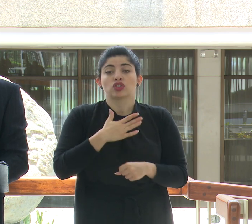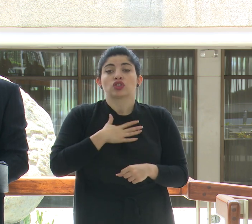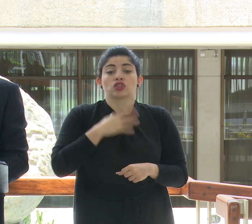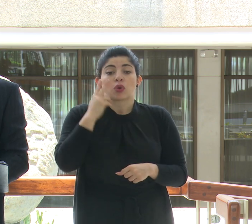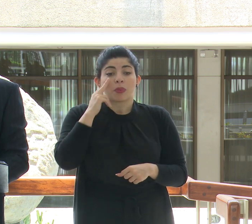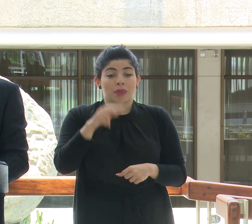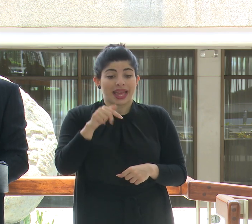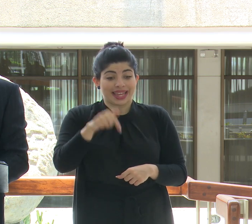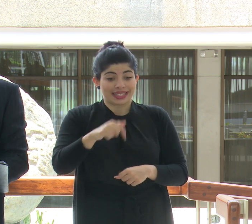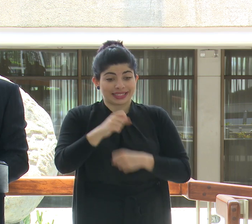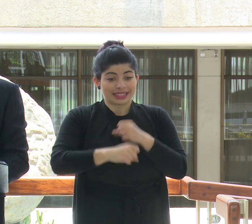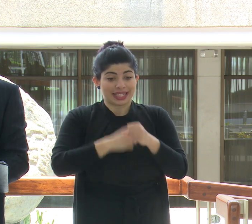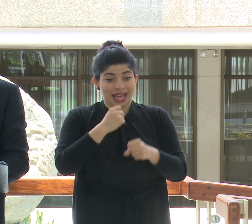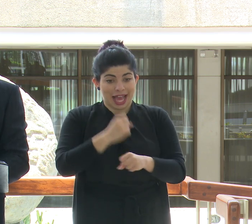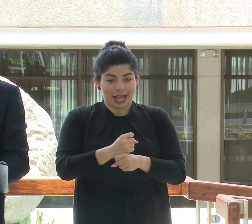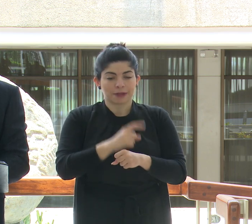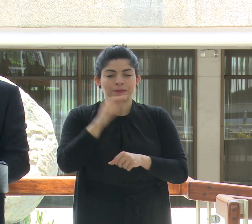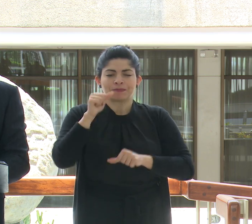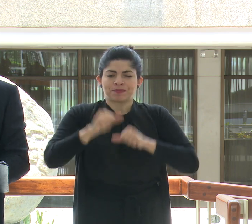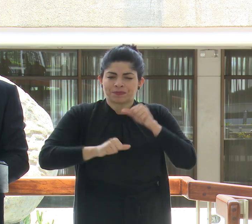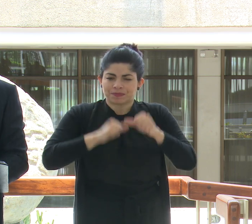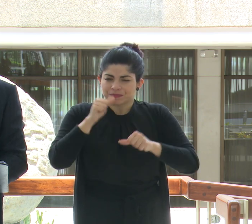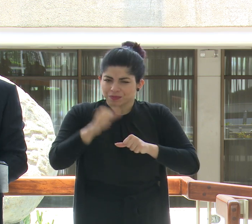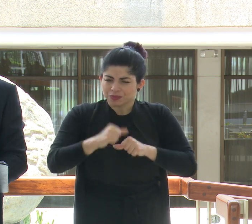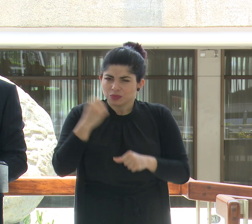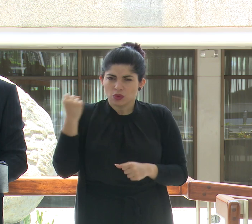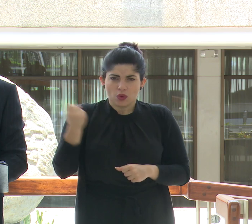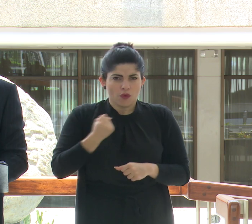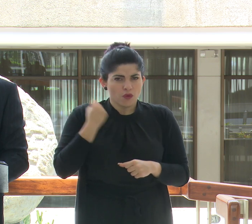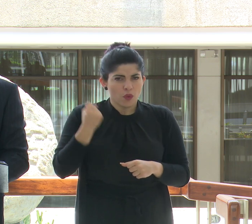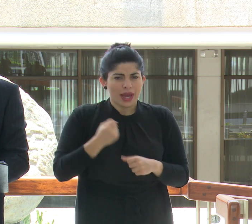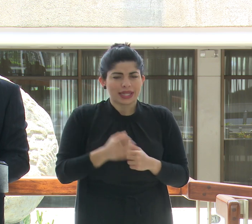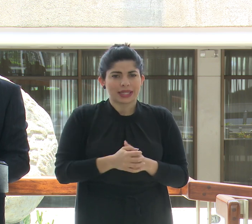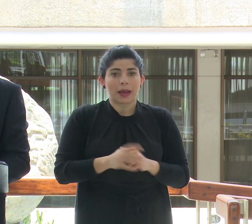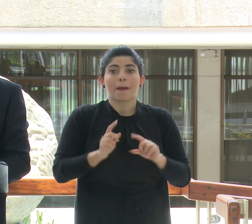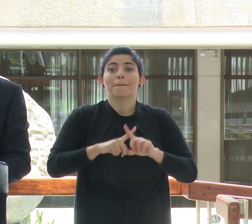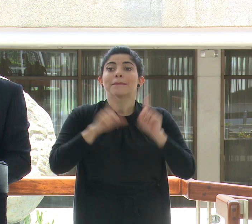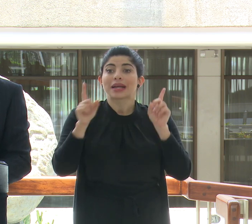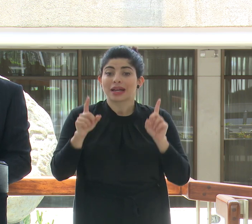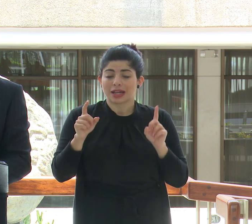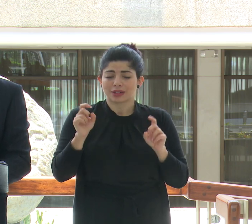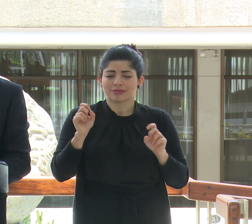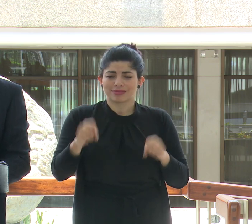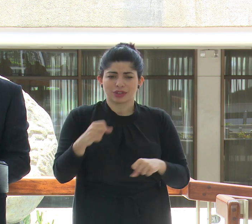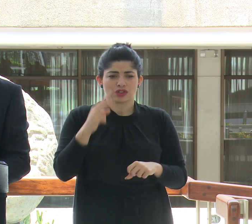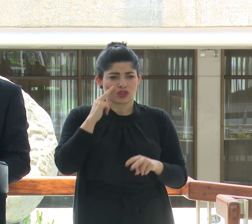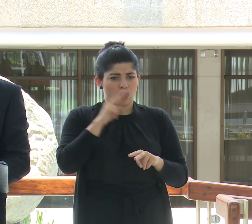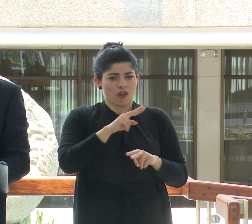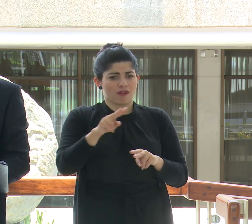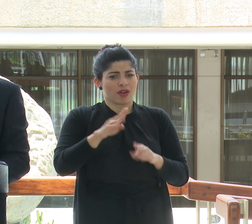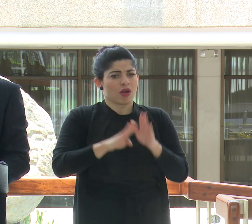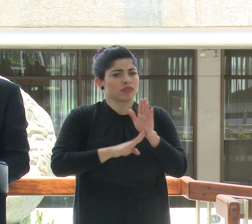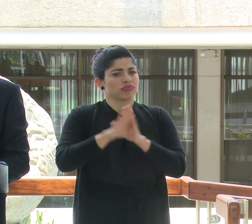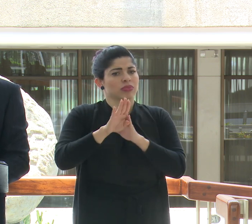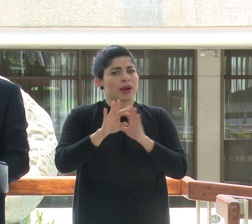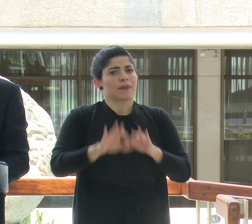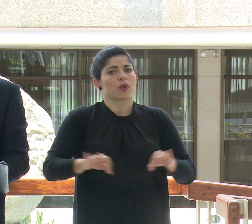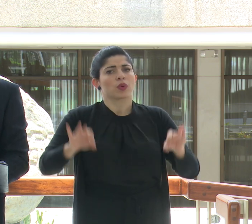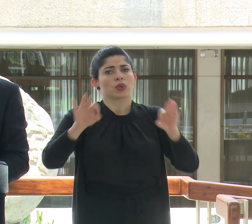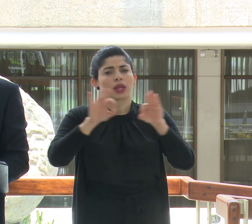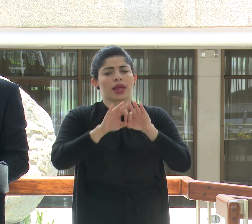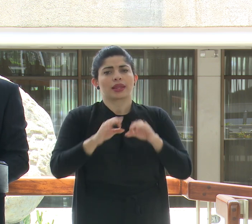que este año tenemos que hacer un esfuerzo muy, muy fuerte, pero sí veo un repunte muy importante